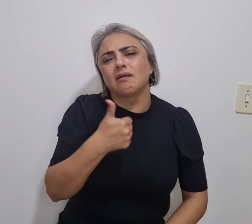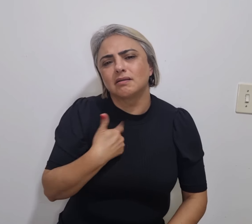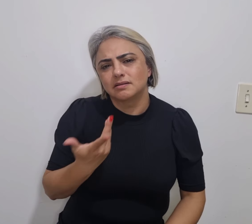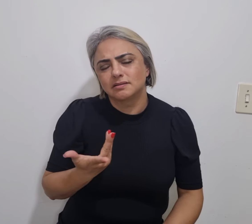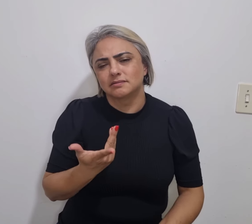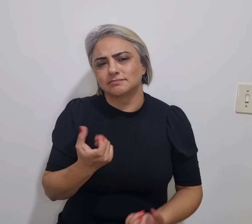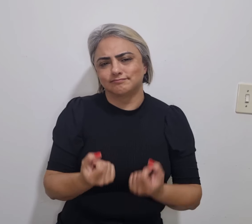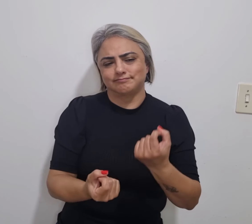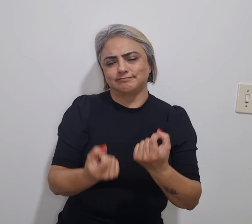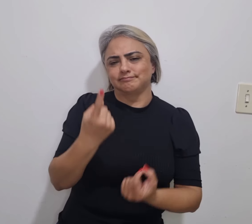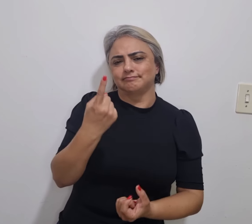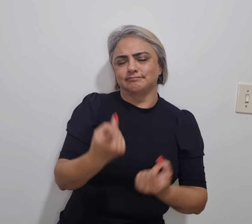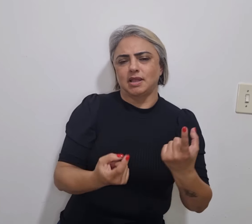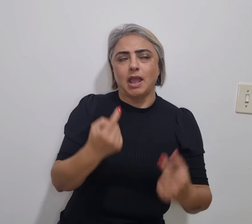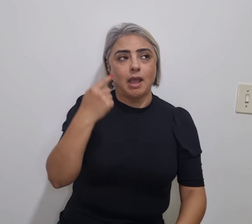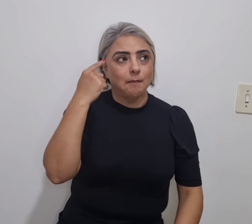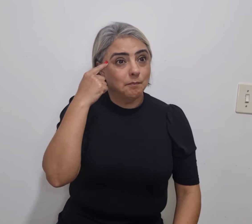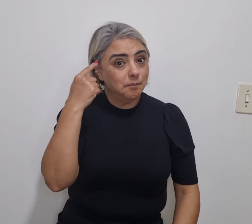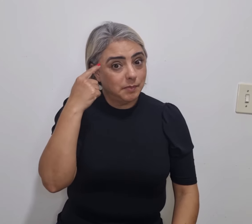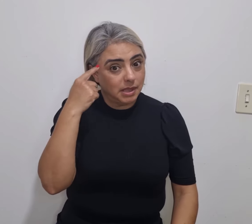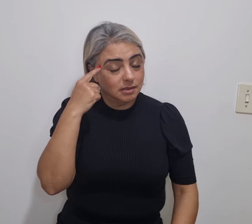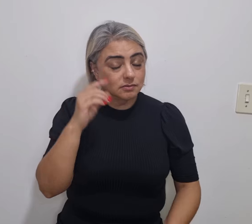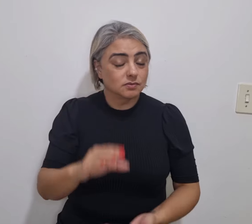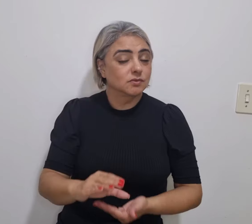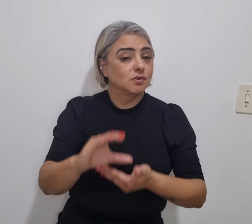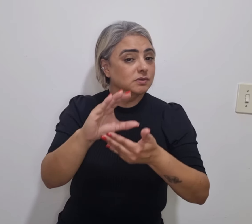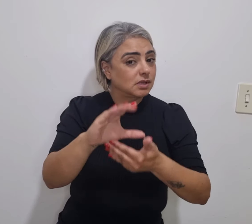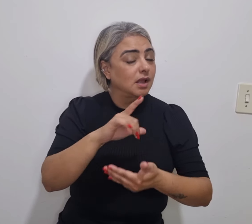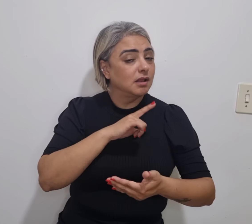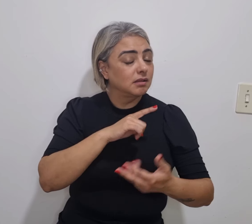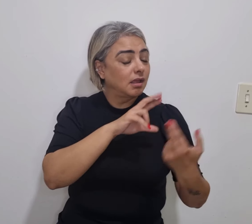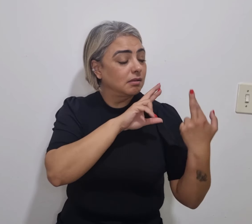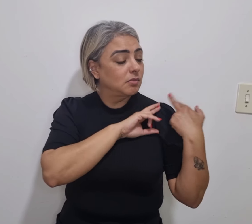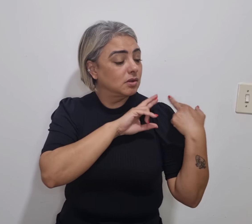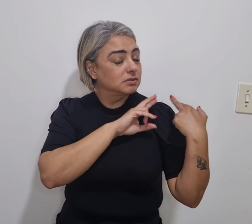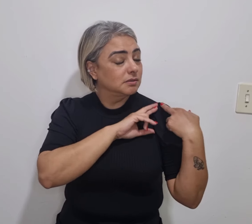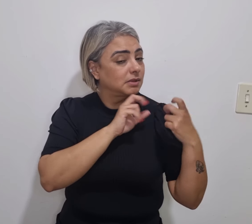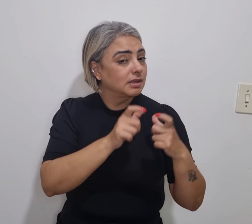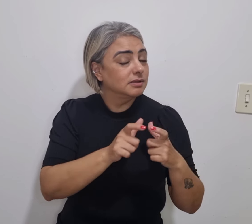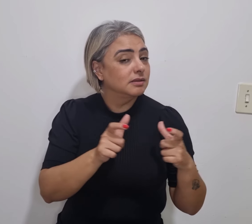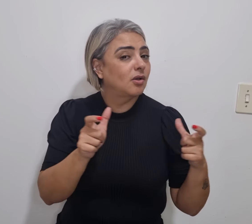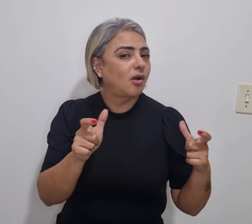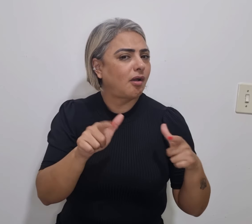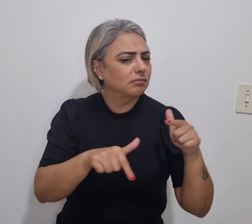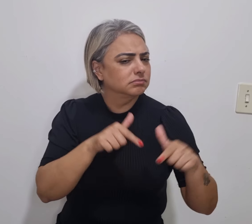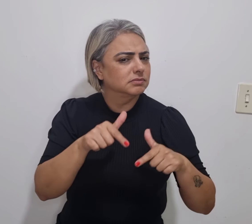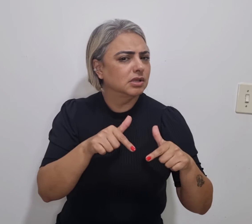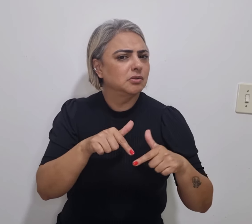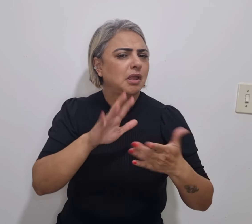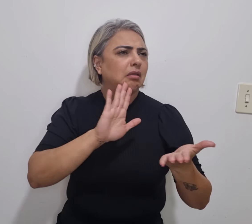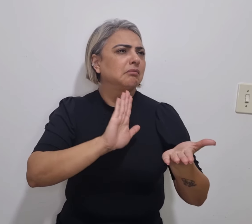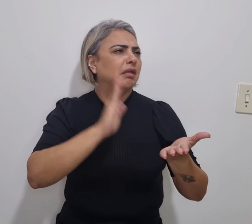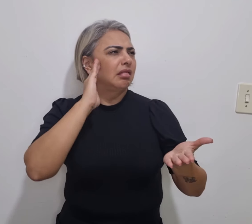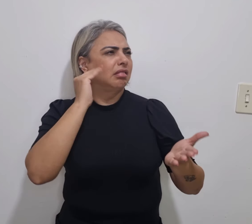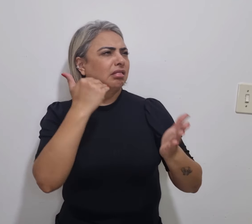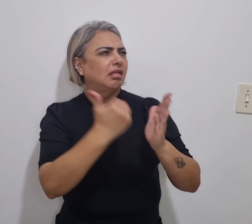exceções. Penso que conselhos têm um papel muito mais amplo do que interpretar e aplicar as